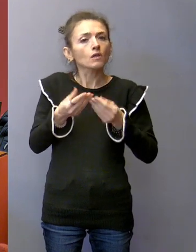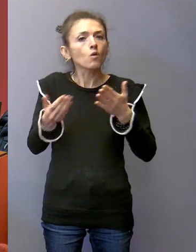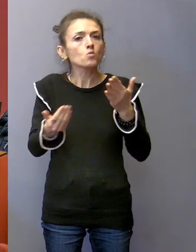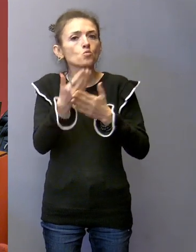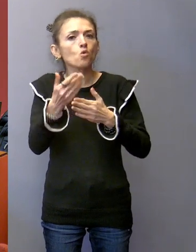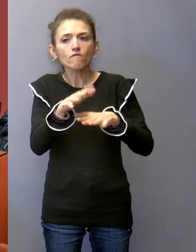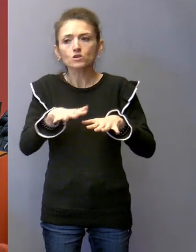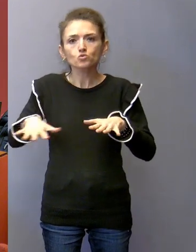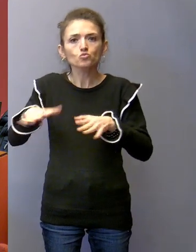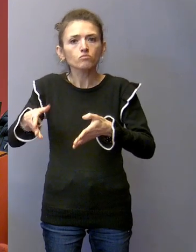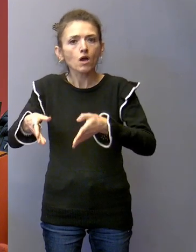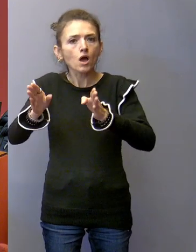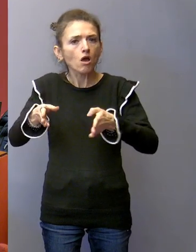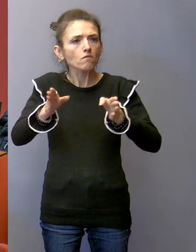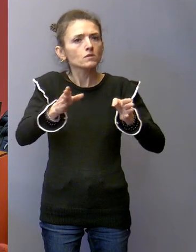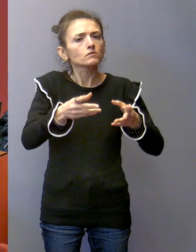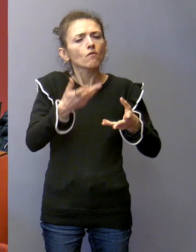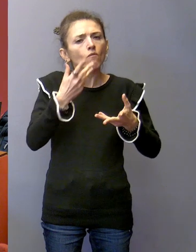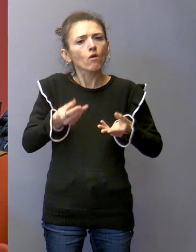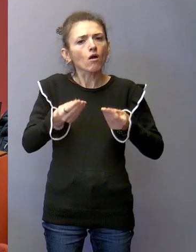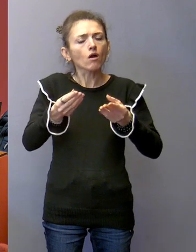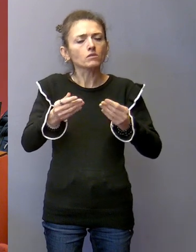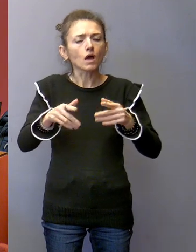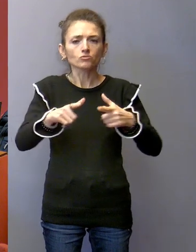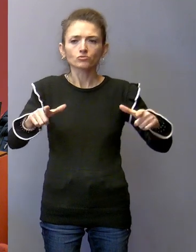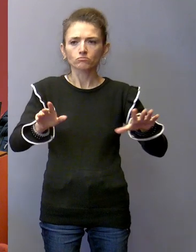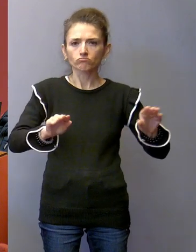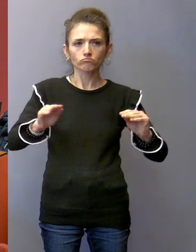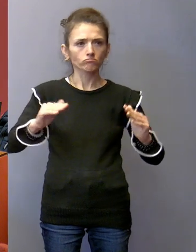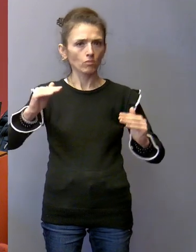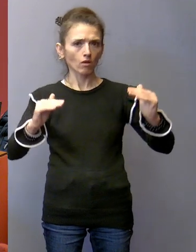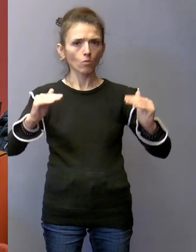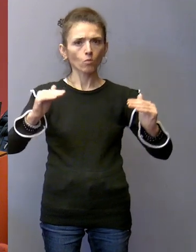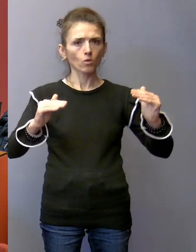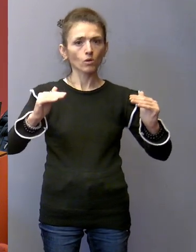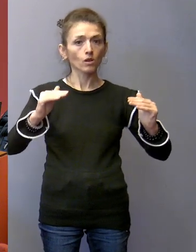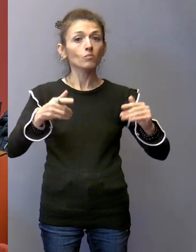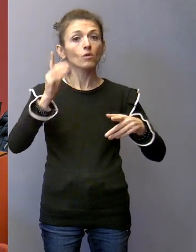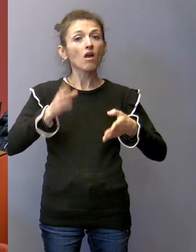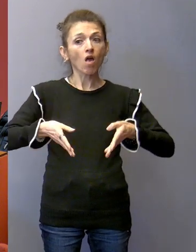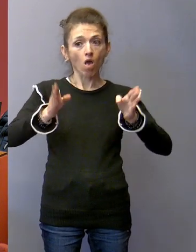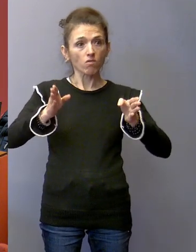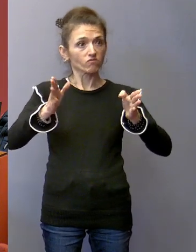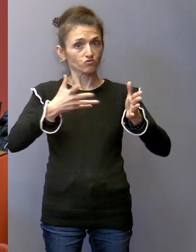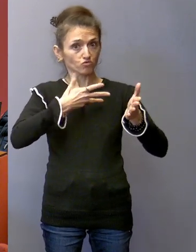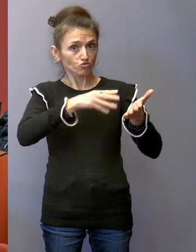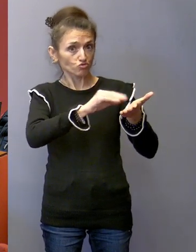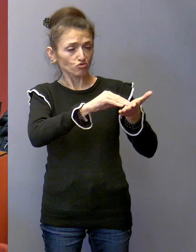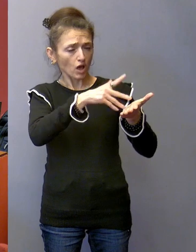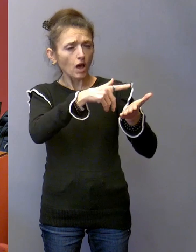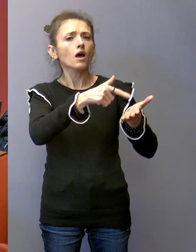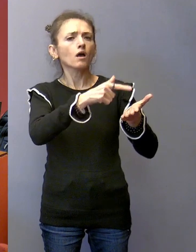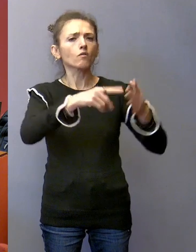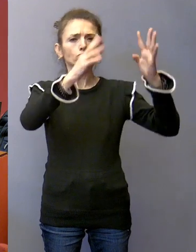bensì favoriscono dei meccanismi di perequazione urbanistica che prevedono la riqualificazione di edifici esistenti solo a seguito di